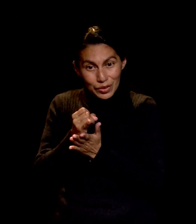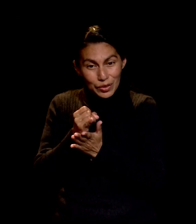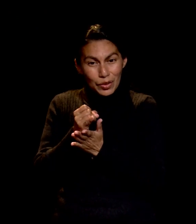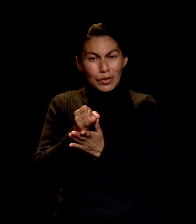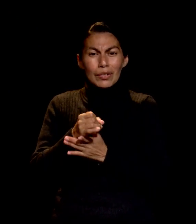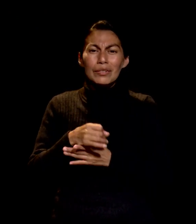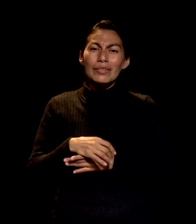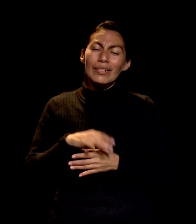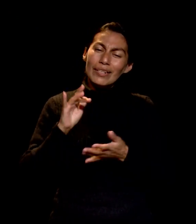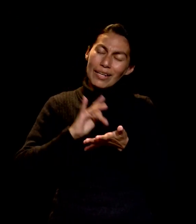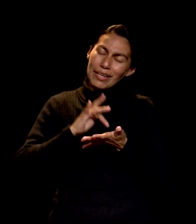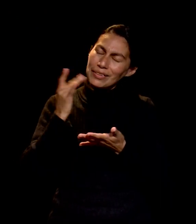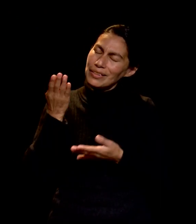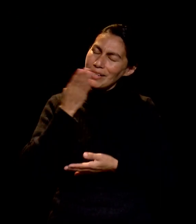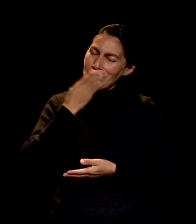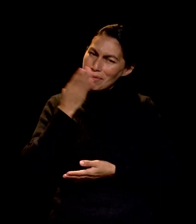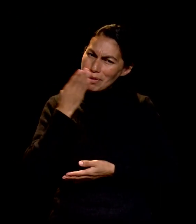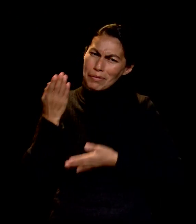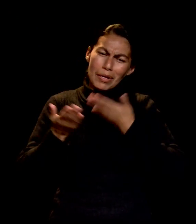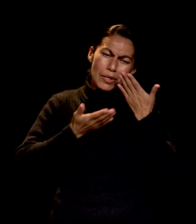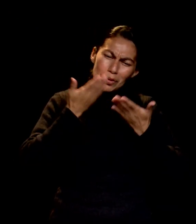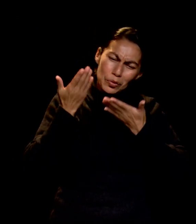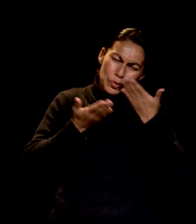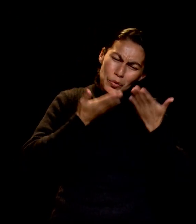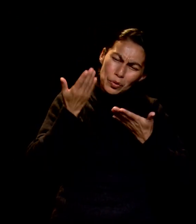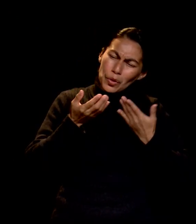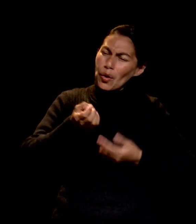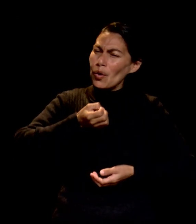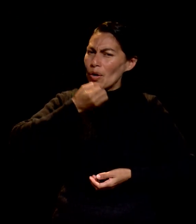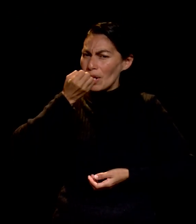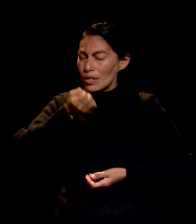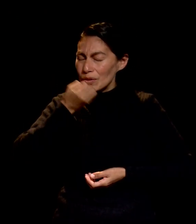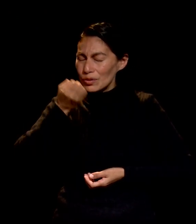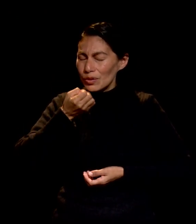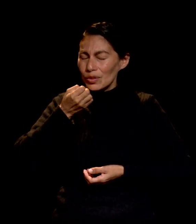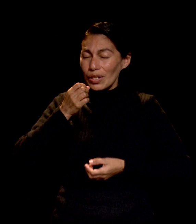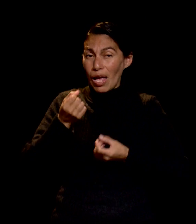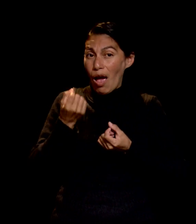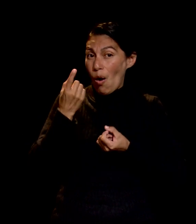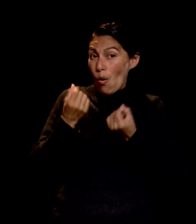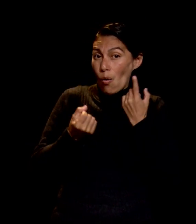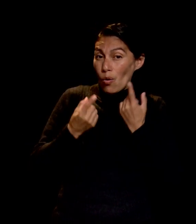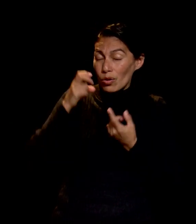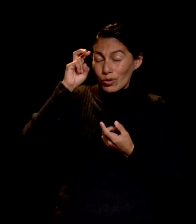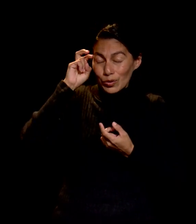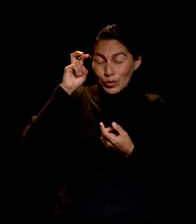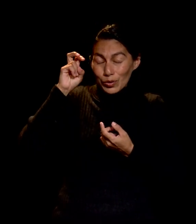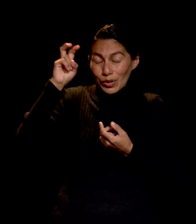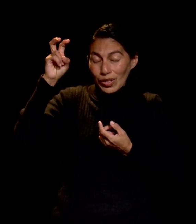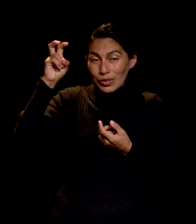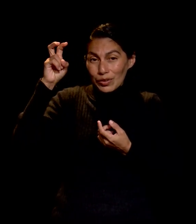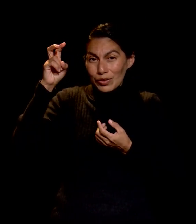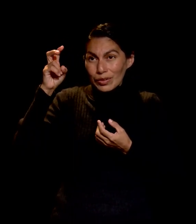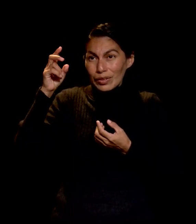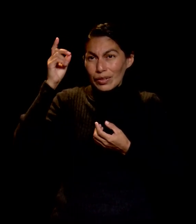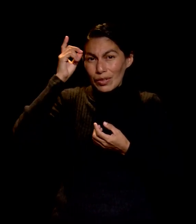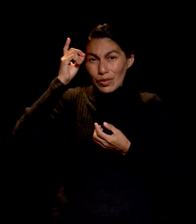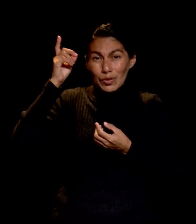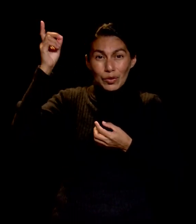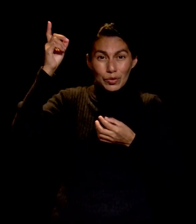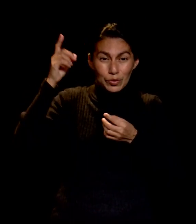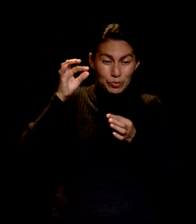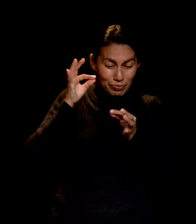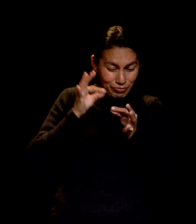de la palabra de Dios y de algunos sueños que le indicaron o confirmaron el